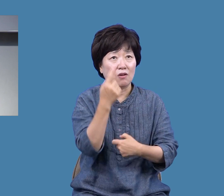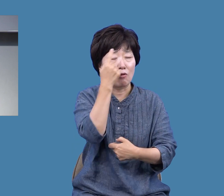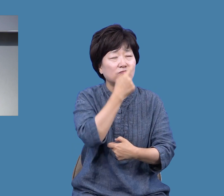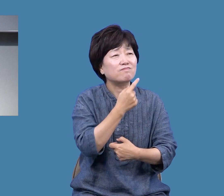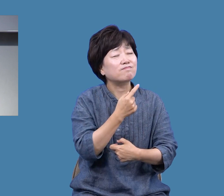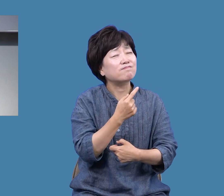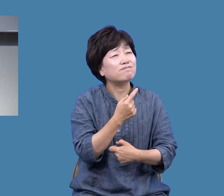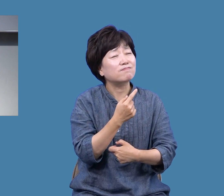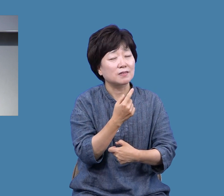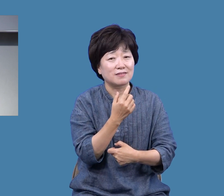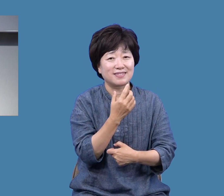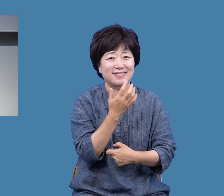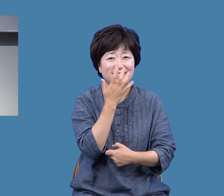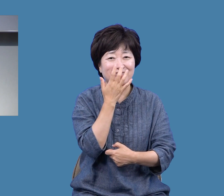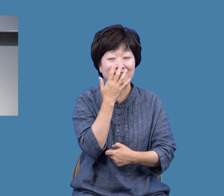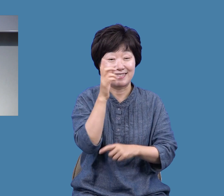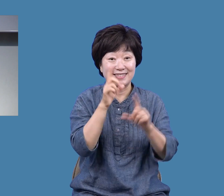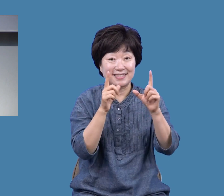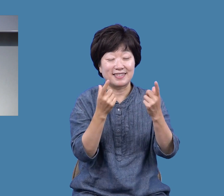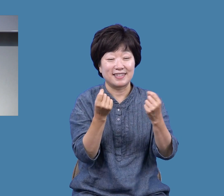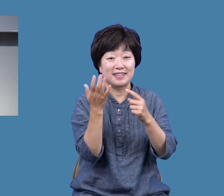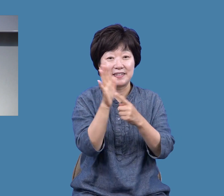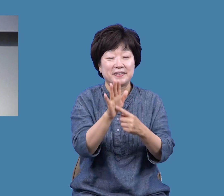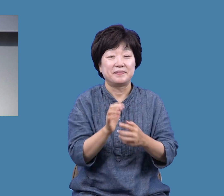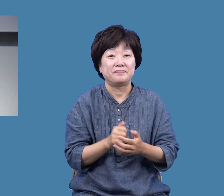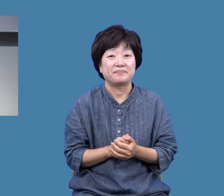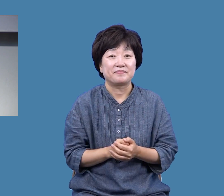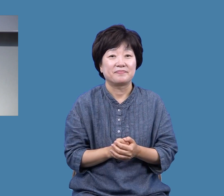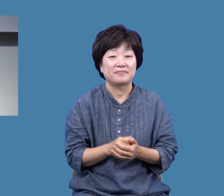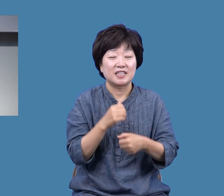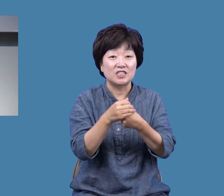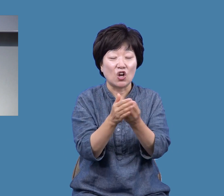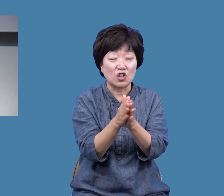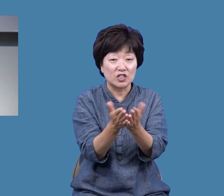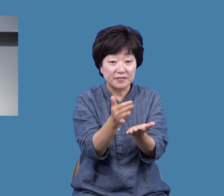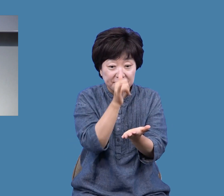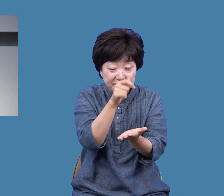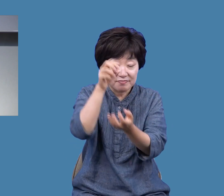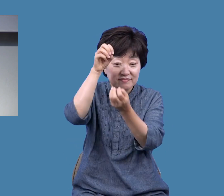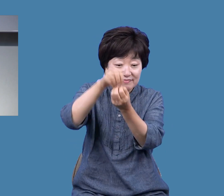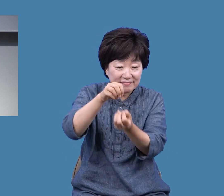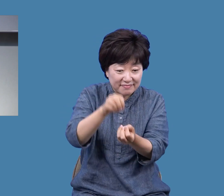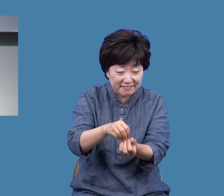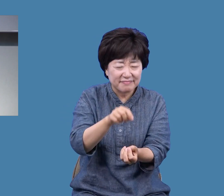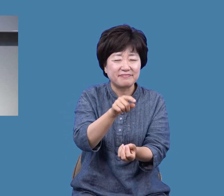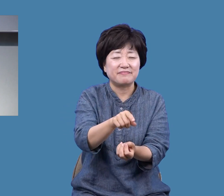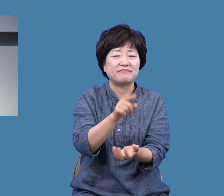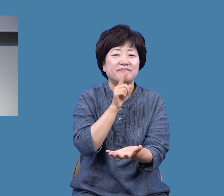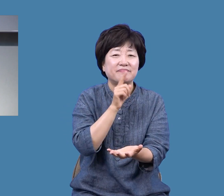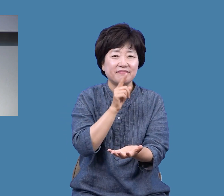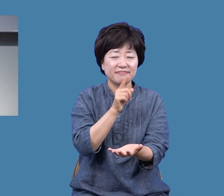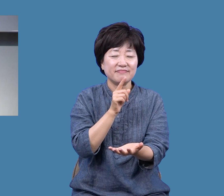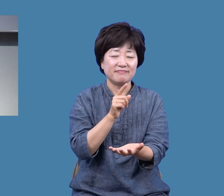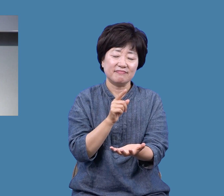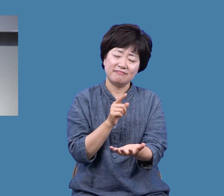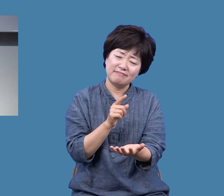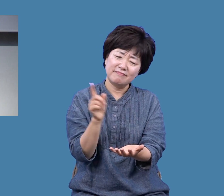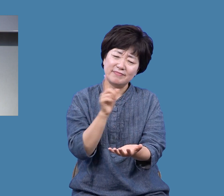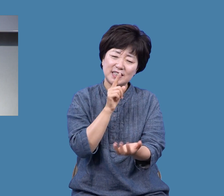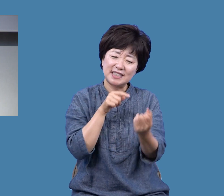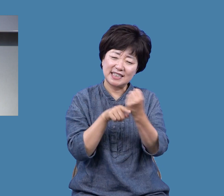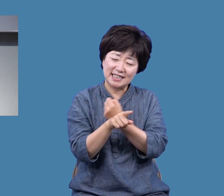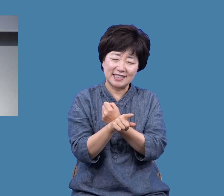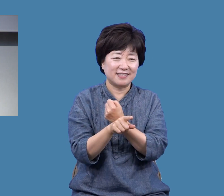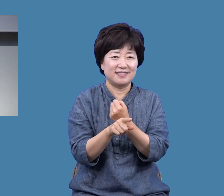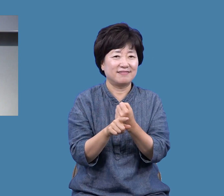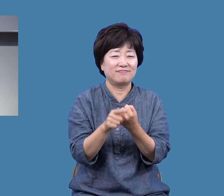자, 그렇듯이 이 성경에 기록되어 있는 이런 속담이나 그 당시에 사용됐던 관용구들은 사실 우리가 얼른 이렇게 이해가